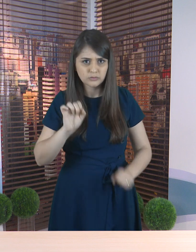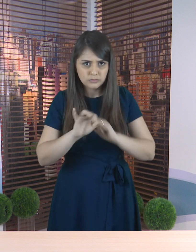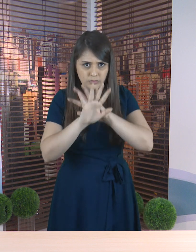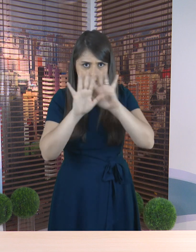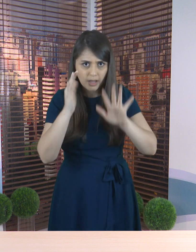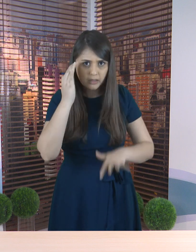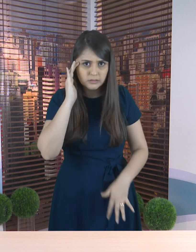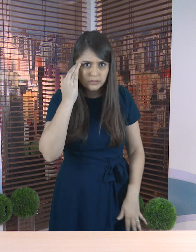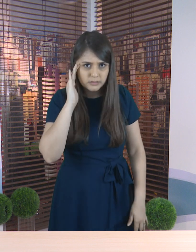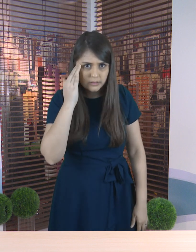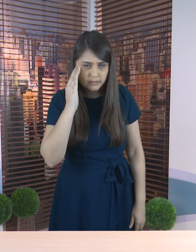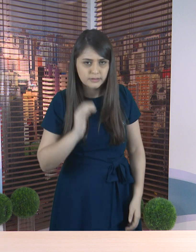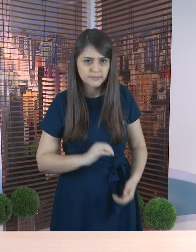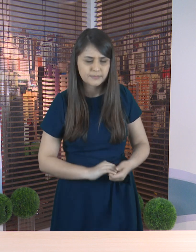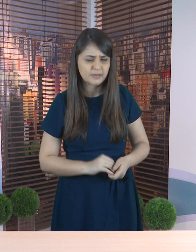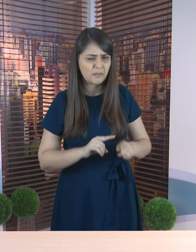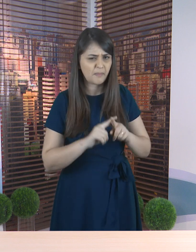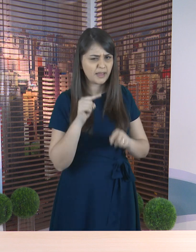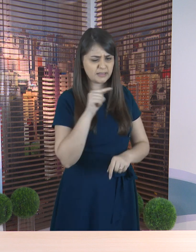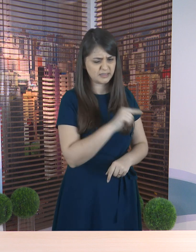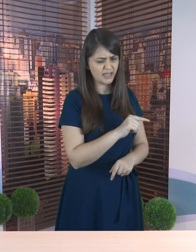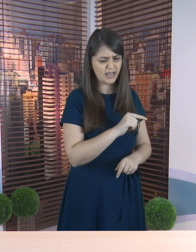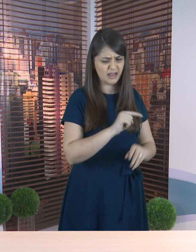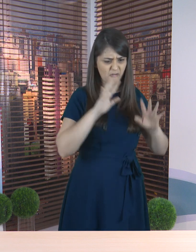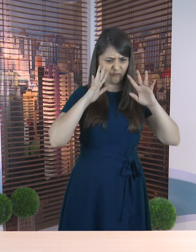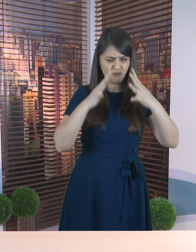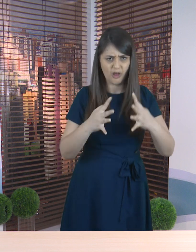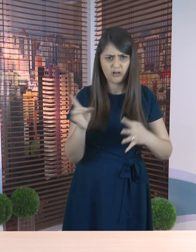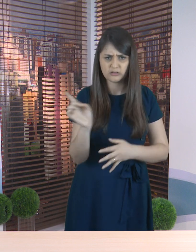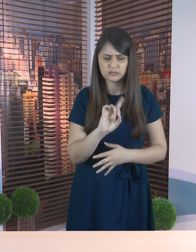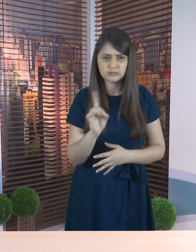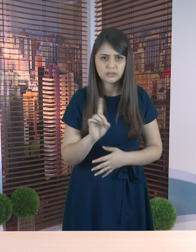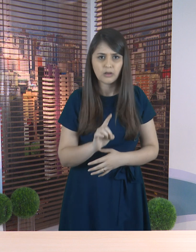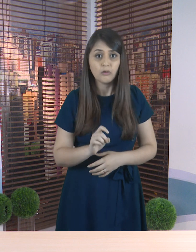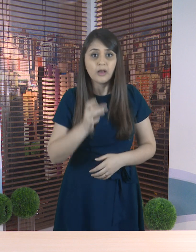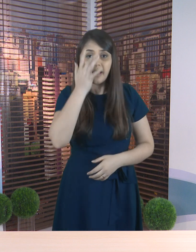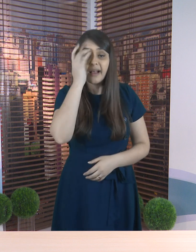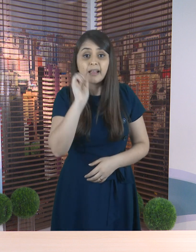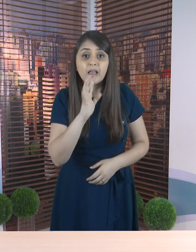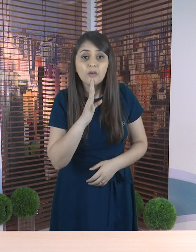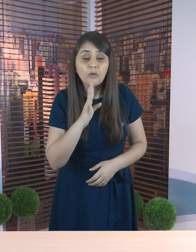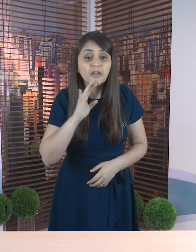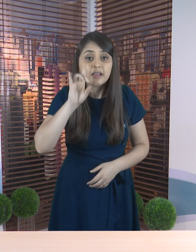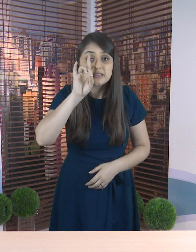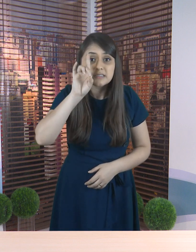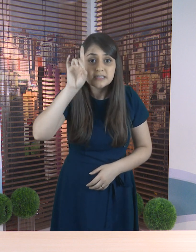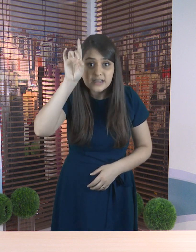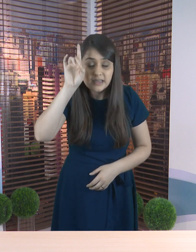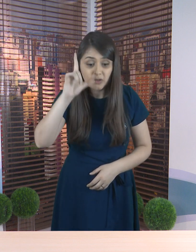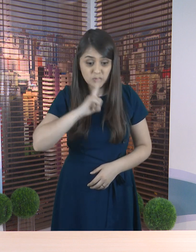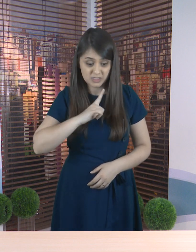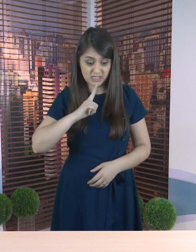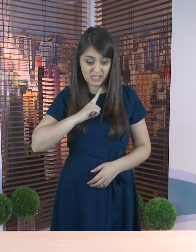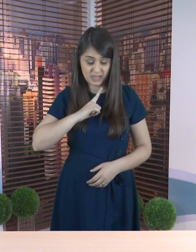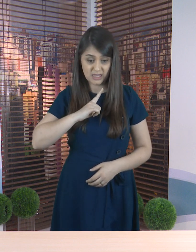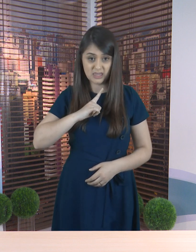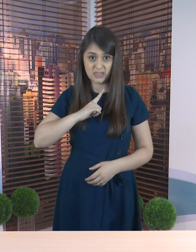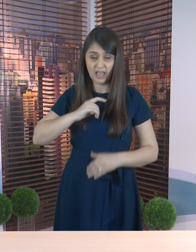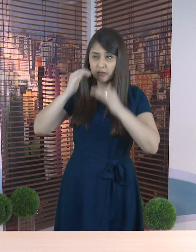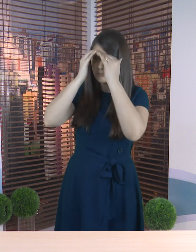reconhece a Deus como o fundamento de sua vida e se coloca no caminho da fé, dificilmente pode evitar essa